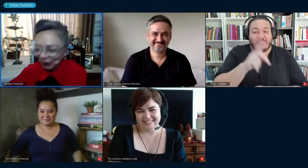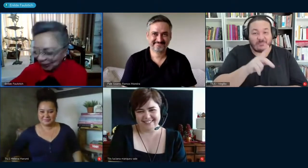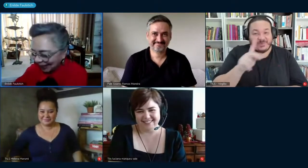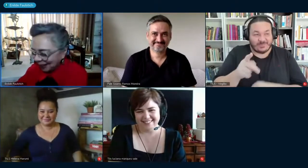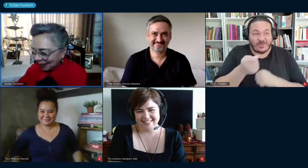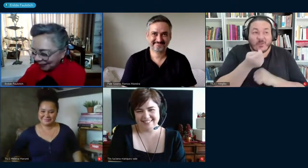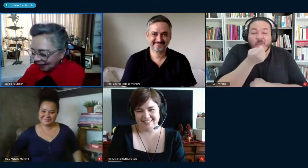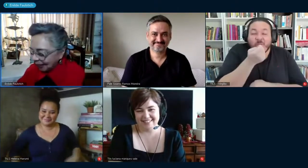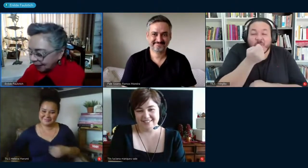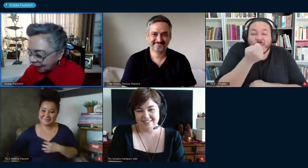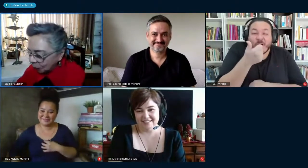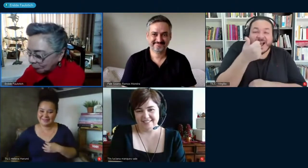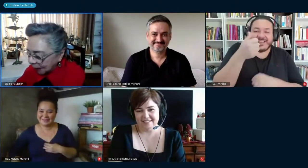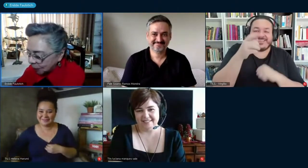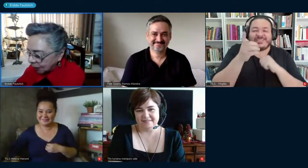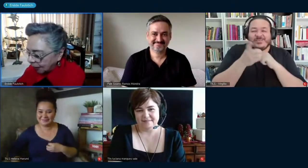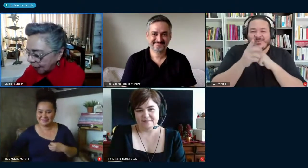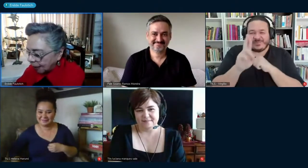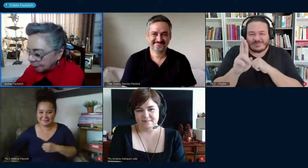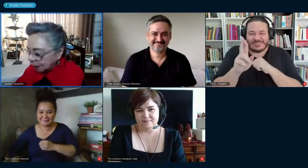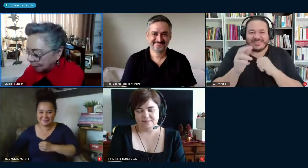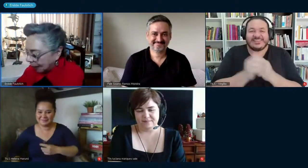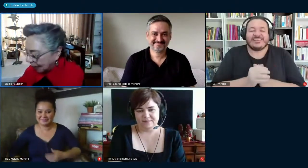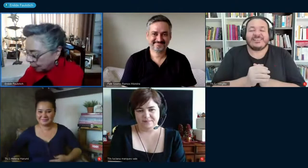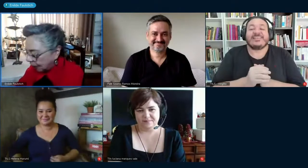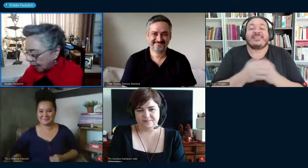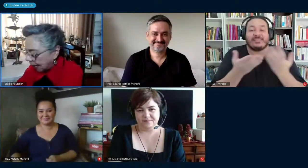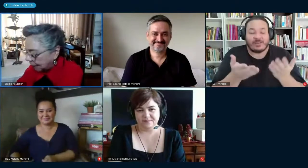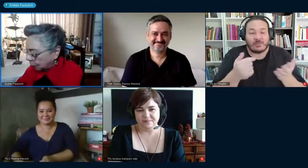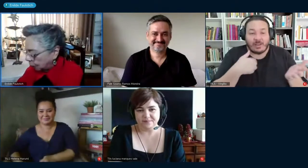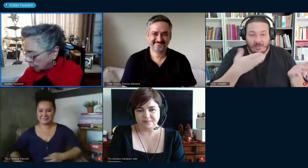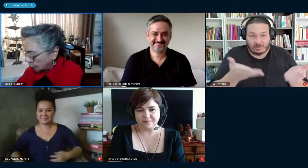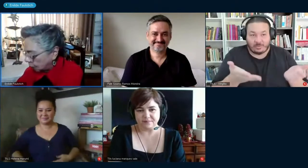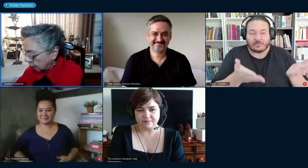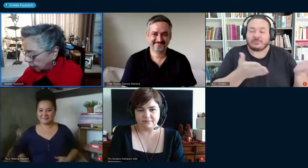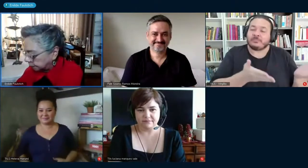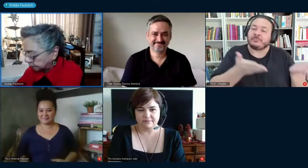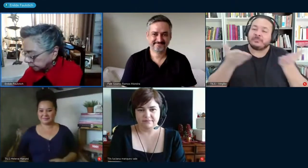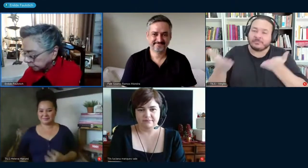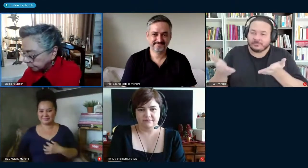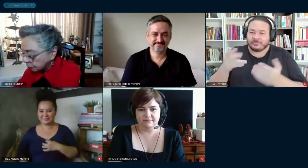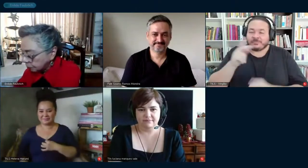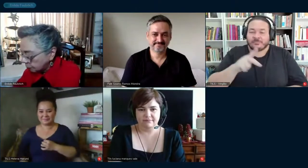doutor, não é? Então, eu passo aqui a palavra à professora,